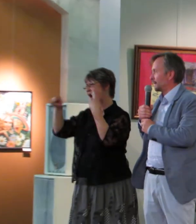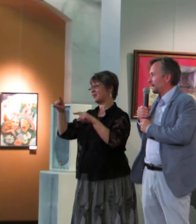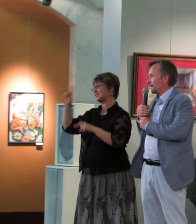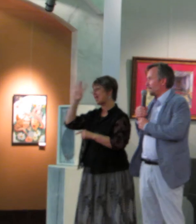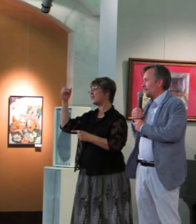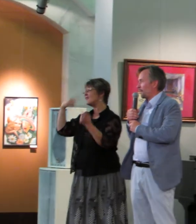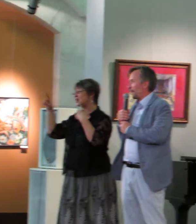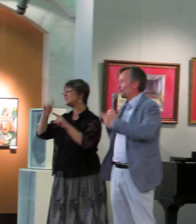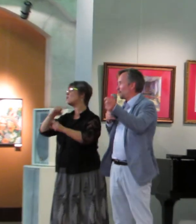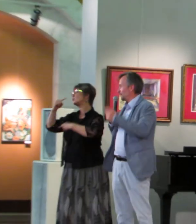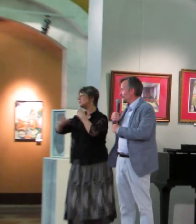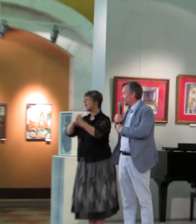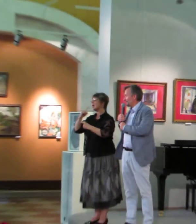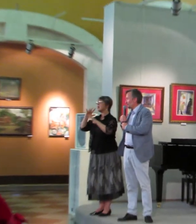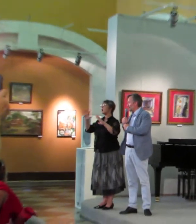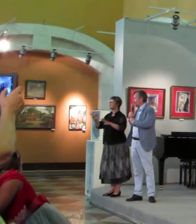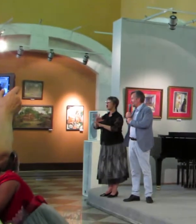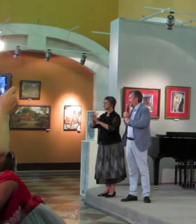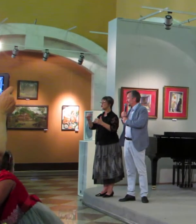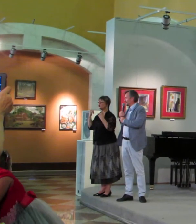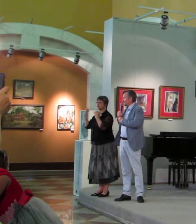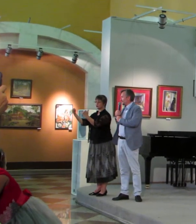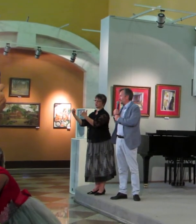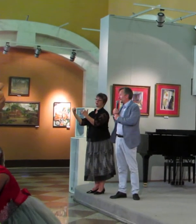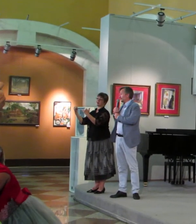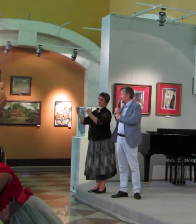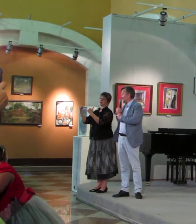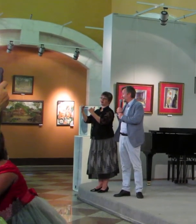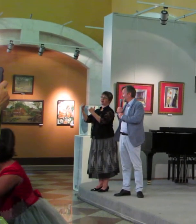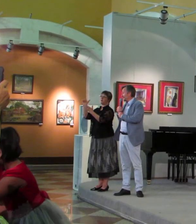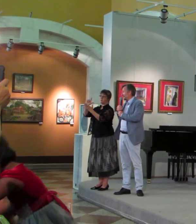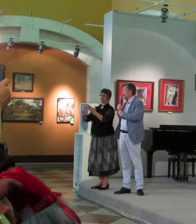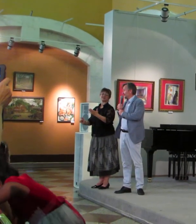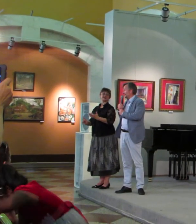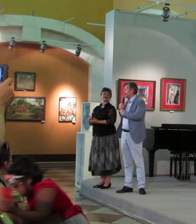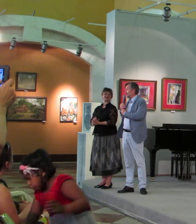постоянно поющие ему песни.